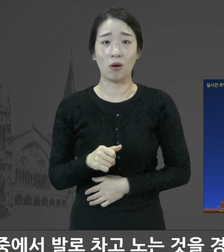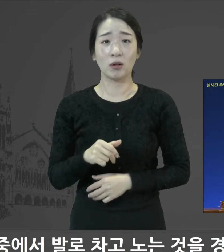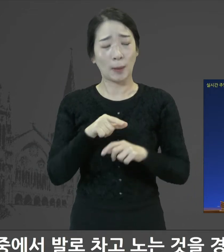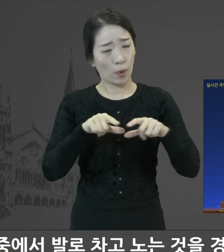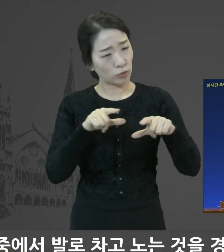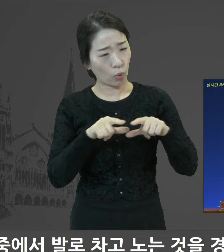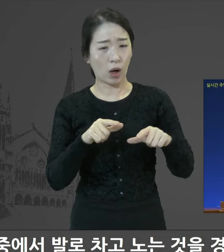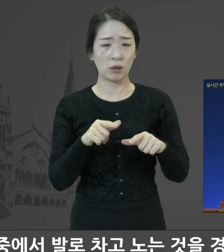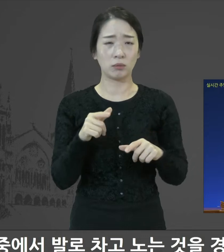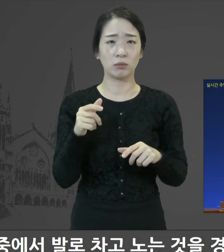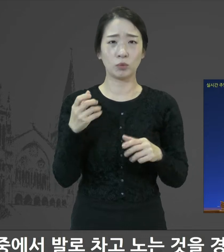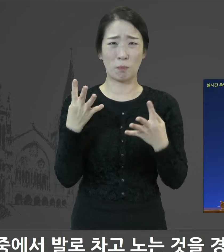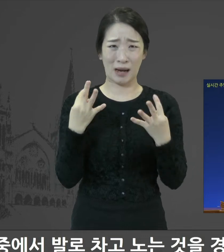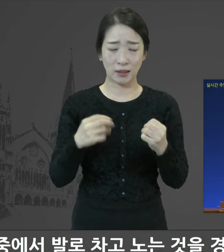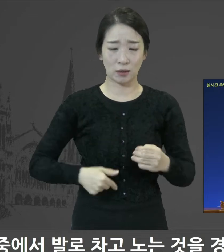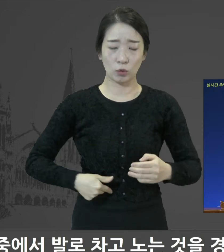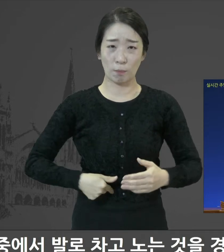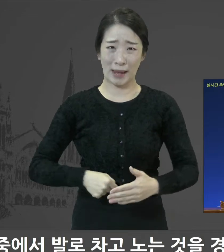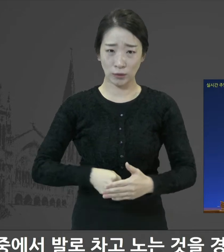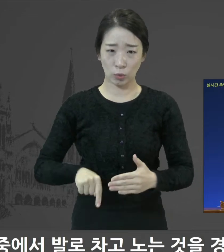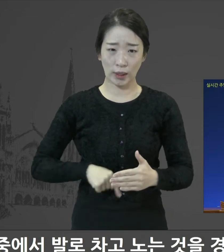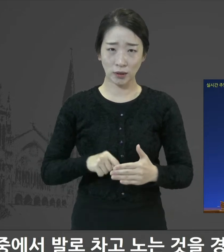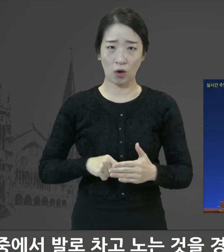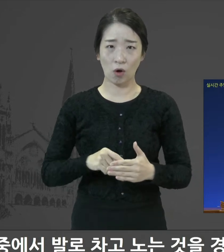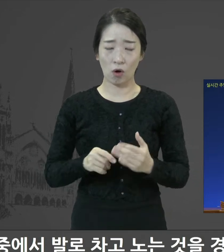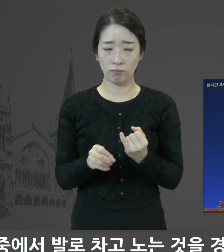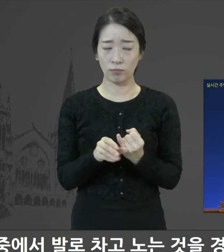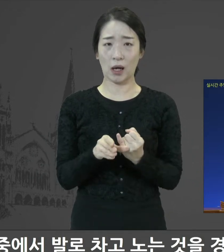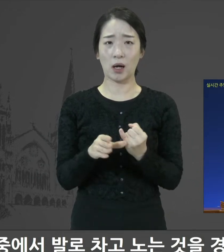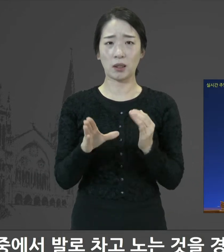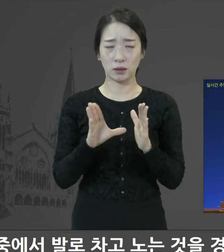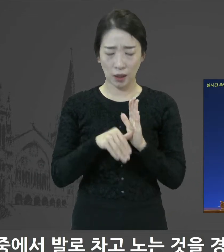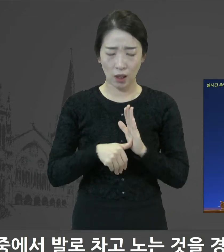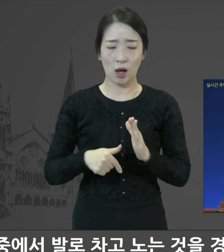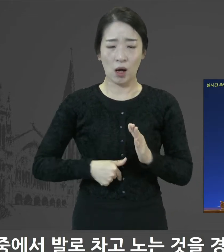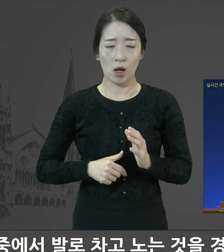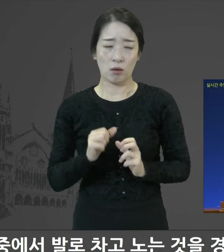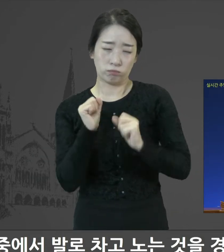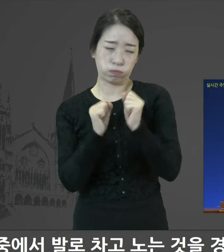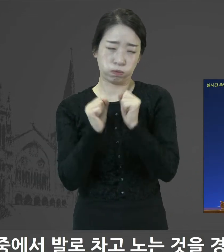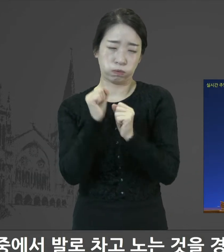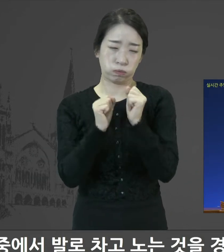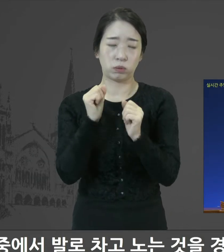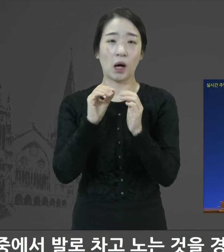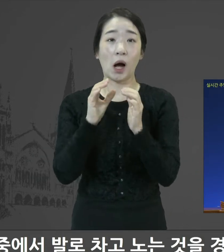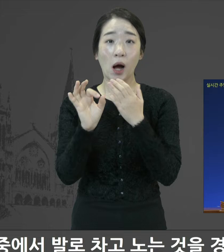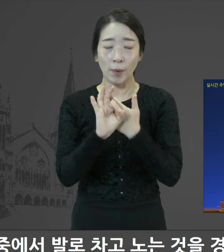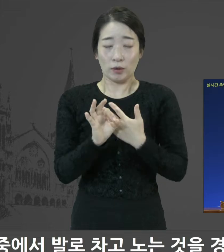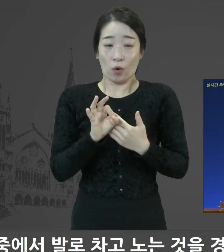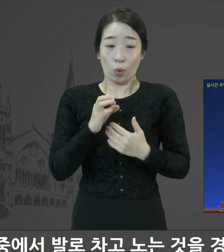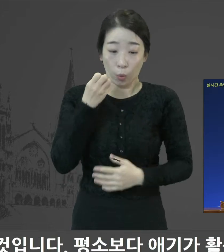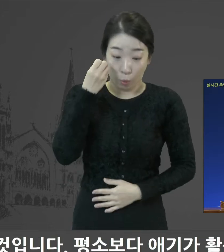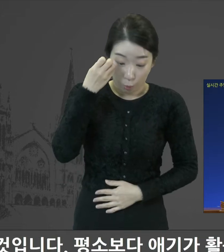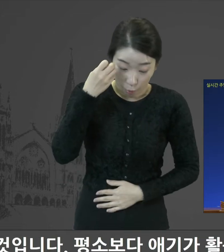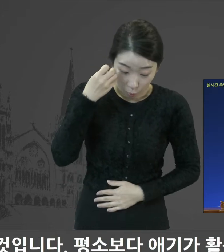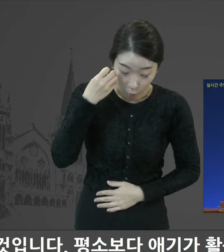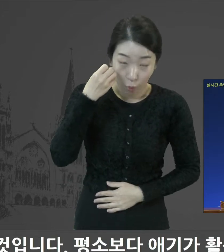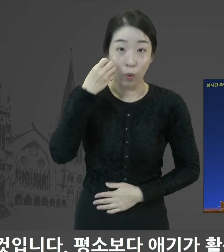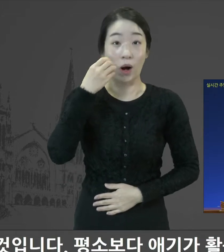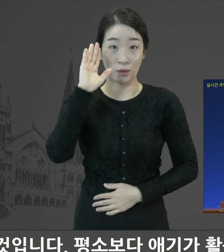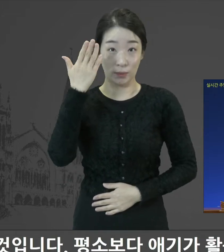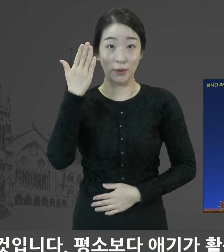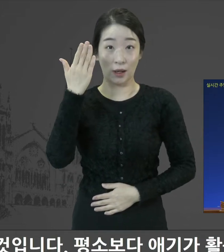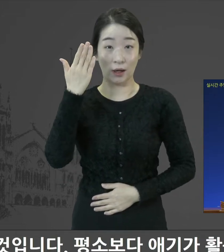더 애가 막 그냥 그 안에서 활동이 심해지면 더 놀랍고 신기하죠. 그런 현상이라고